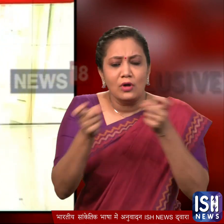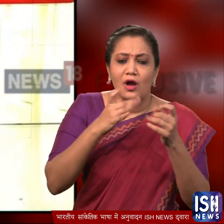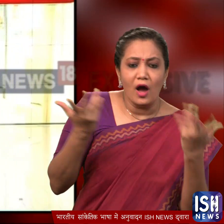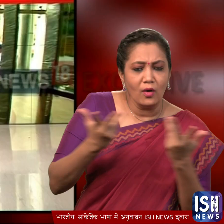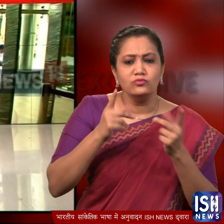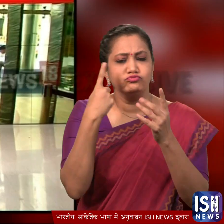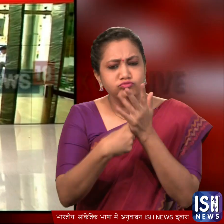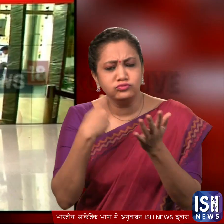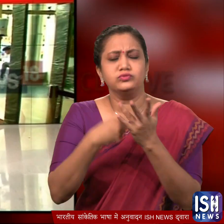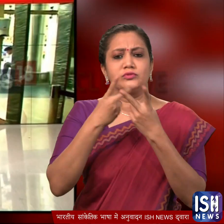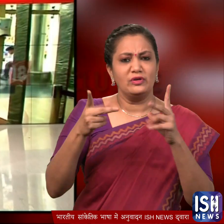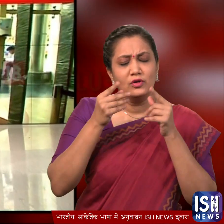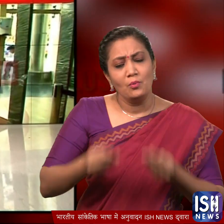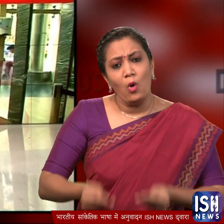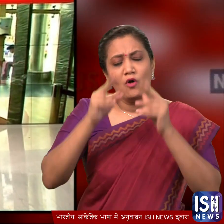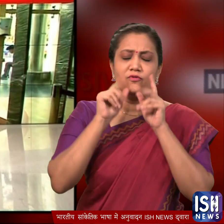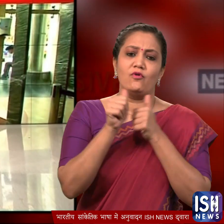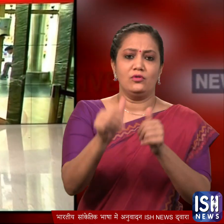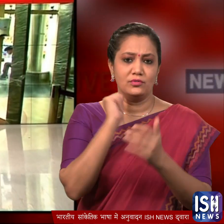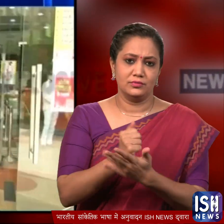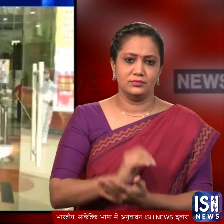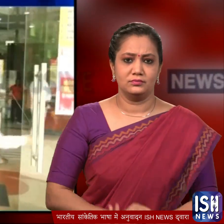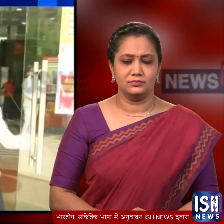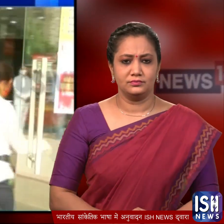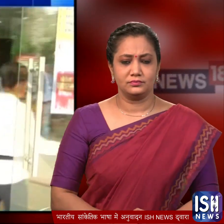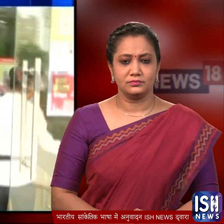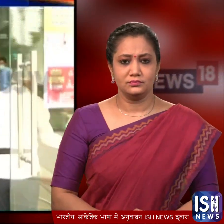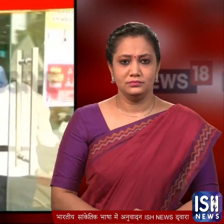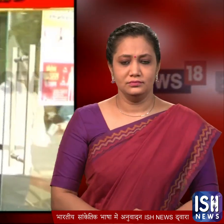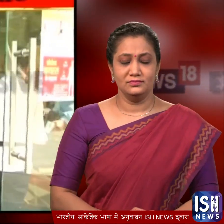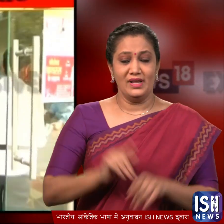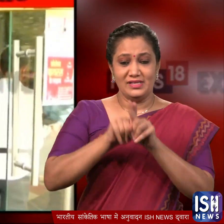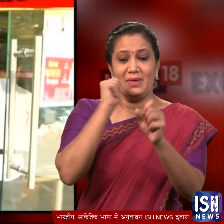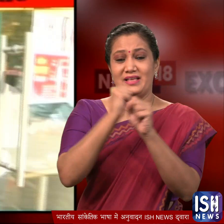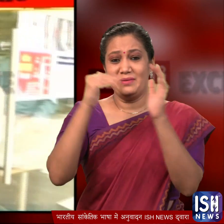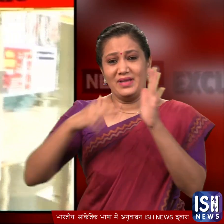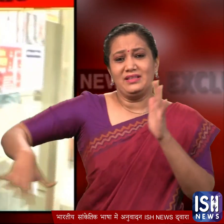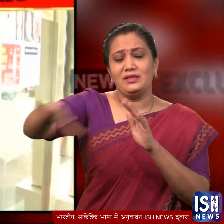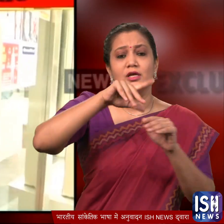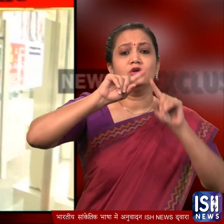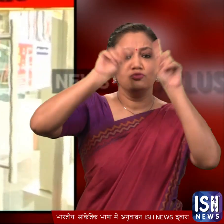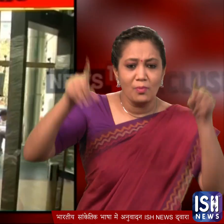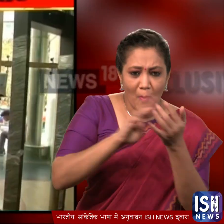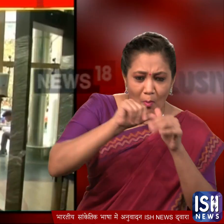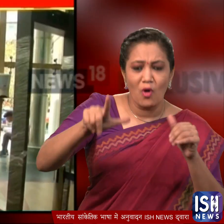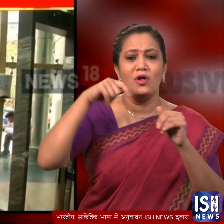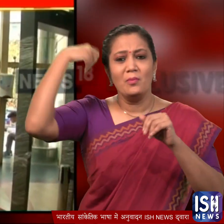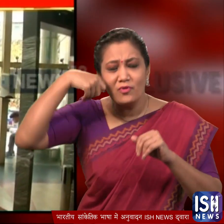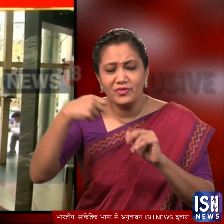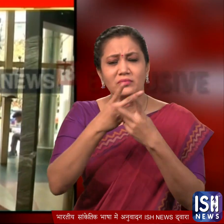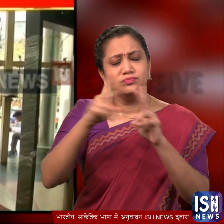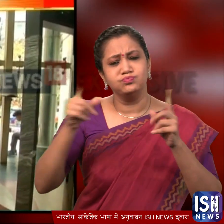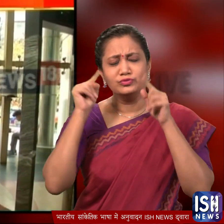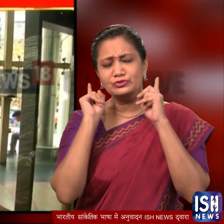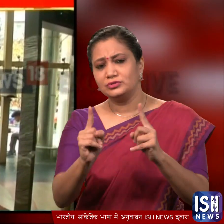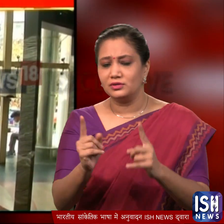से रोकने के लिए कोरोना नियमों के पालन पर जोर दिया जा रहा है। और यही वजह रही कि गाजियाबाद के सभी शॉपिंग मॉल, सिनेमा घरों और